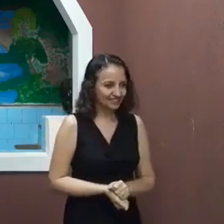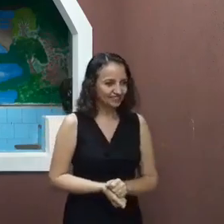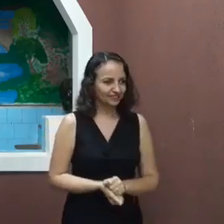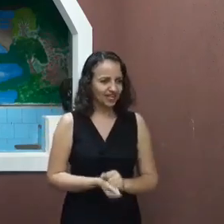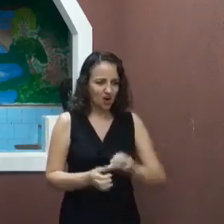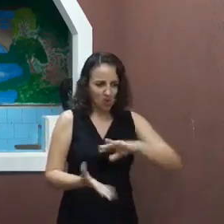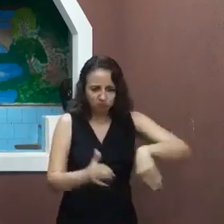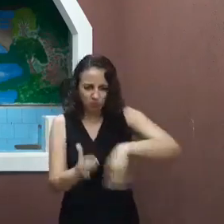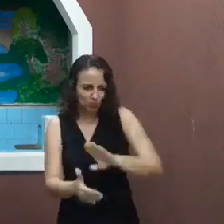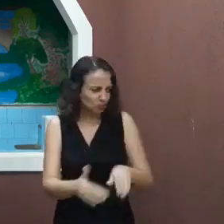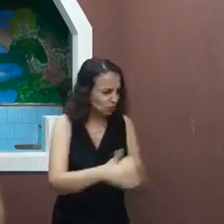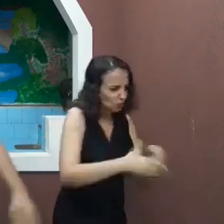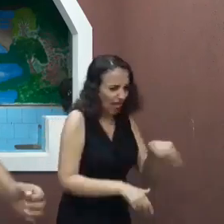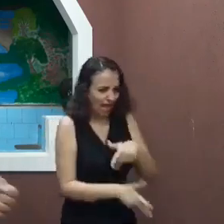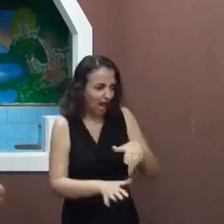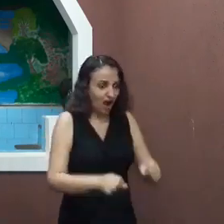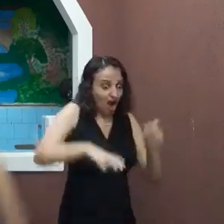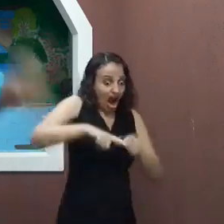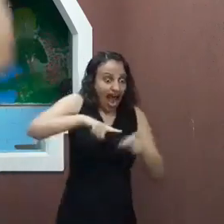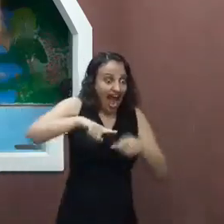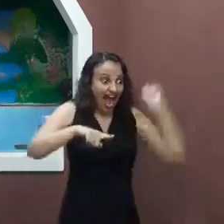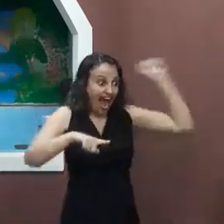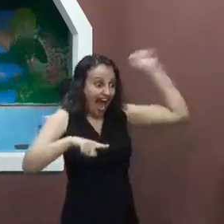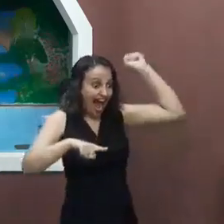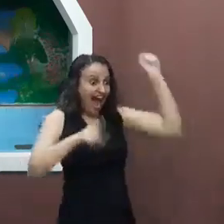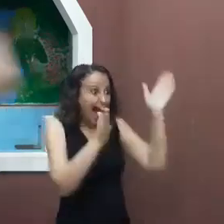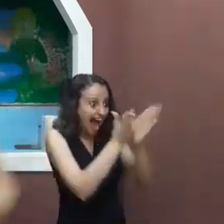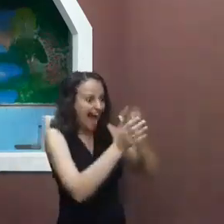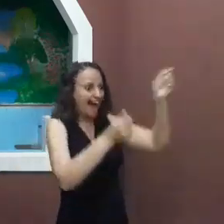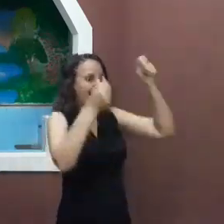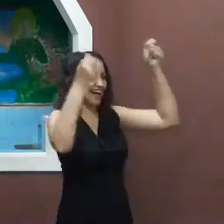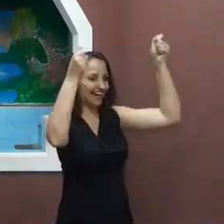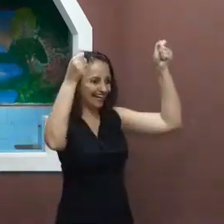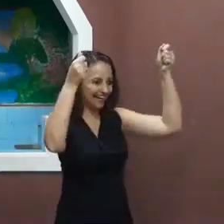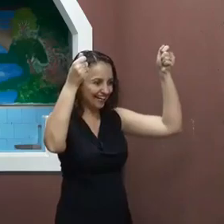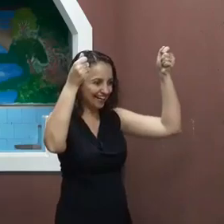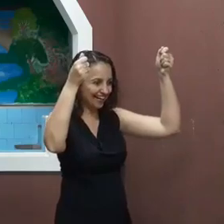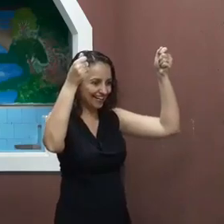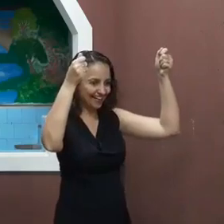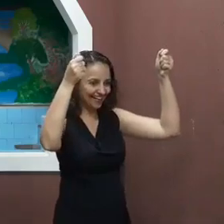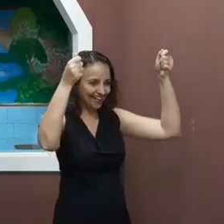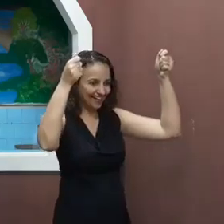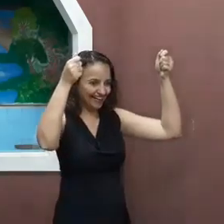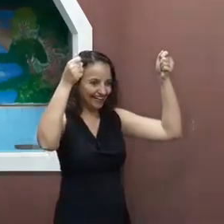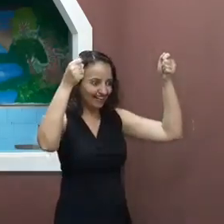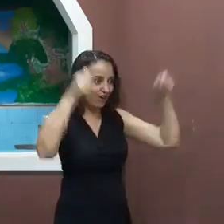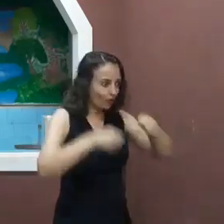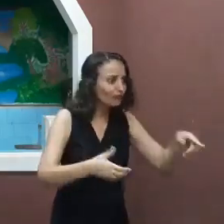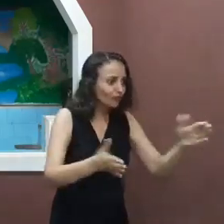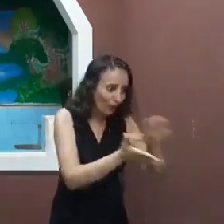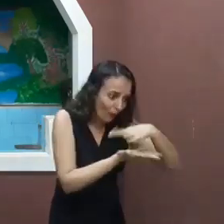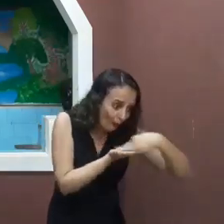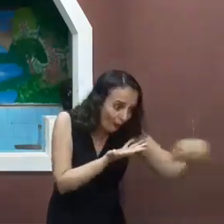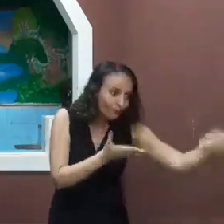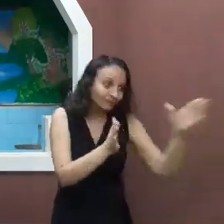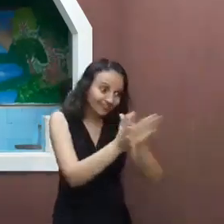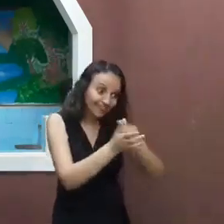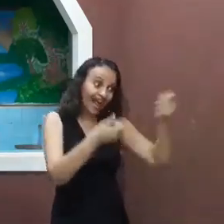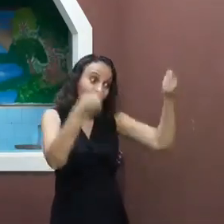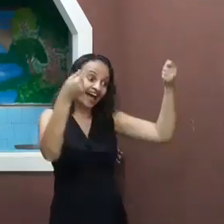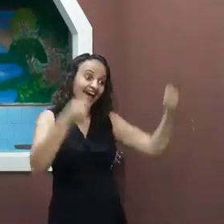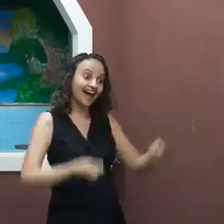chutou para lá, chutou para cá, cruzou para a direita, gol, aleluia, aleluia. Fala aleluia. Aleluia.